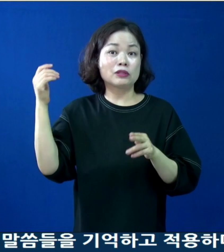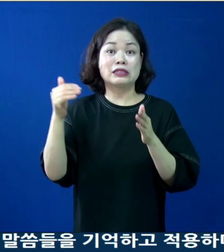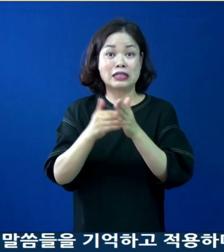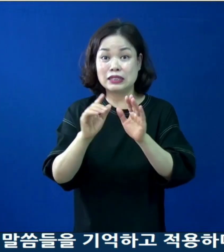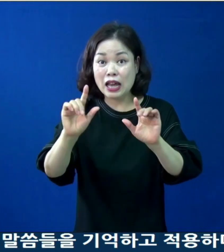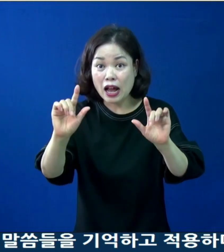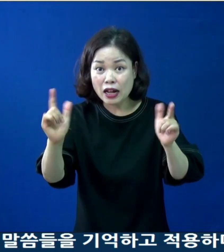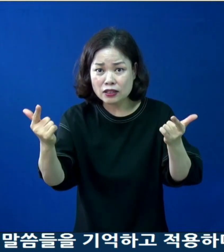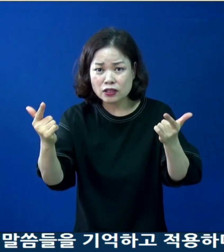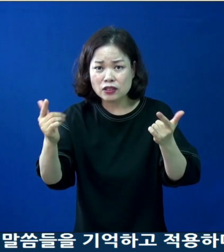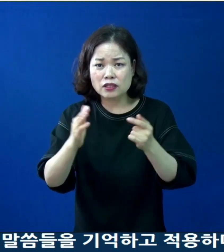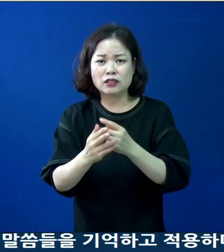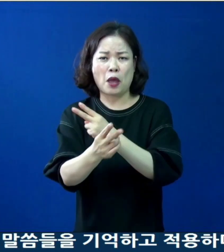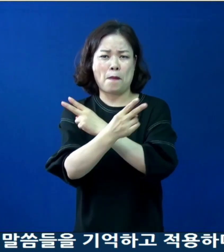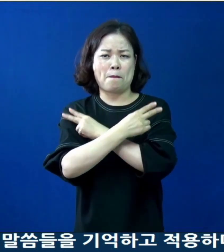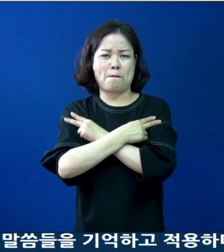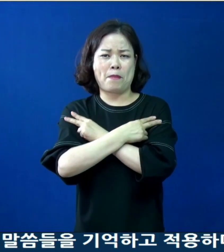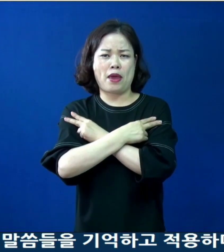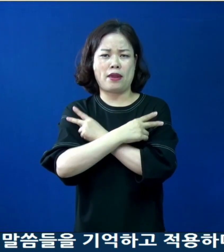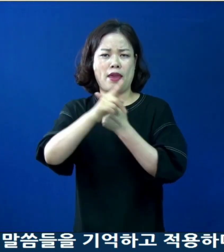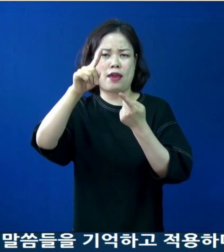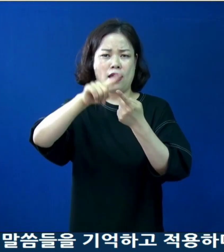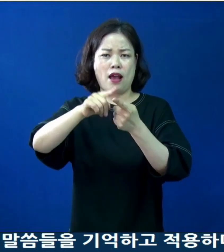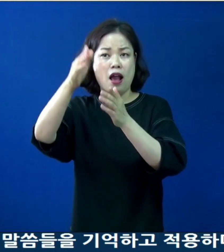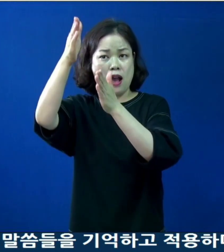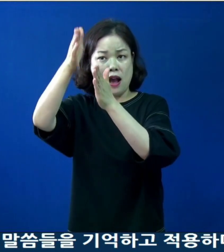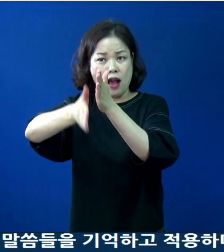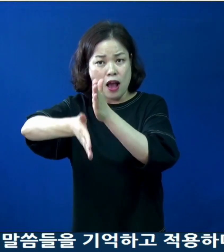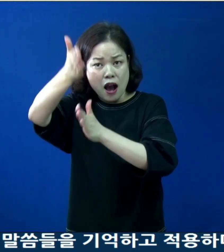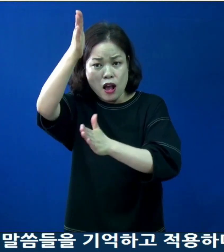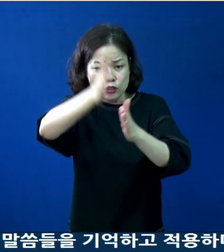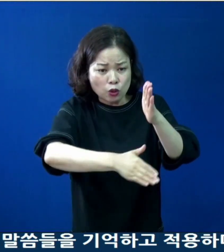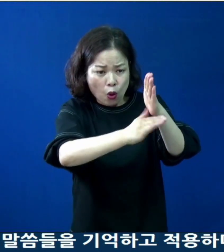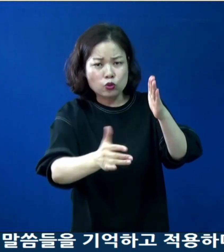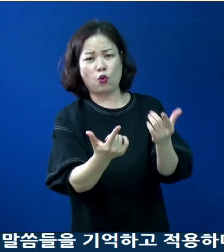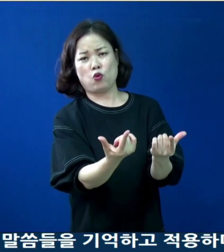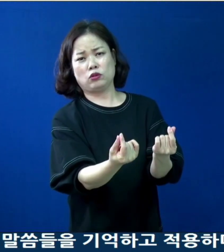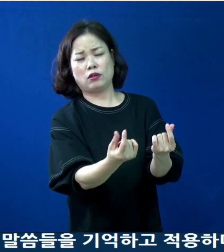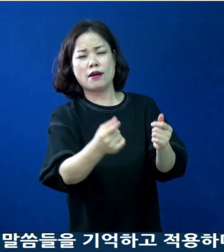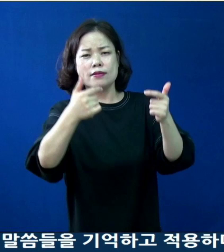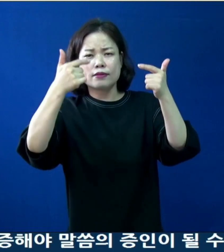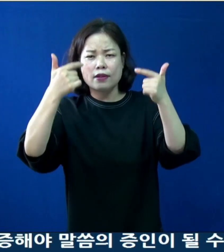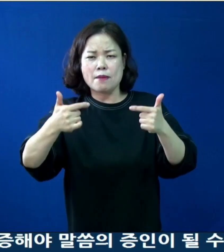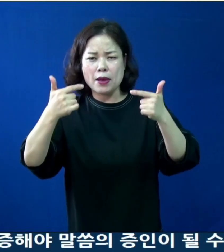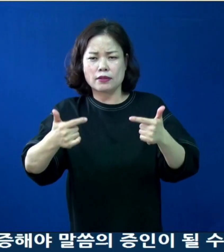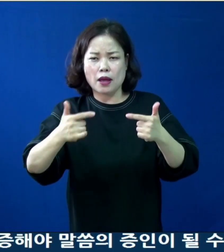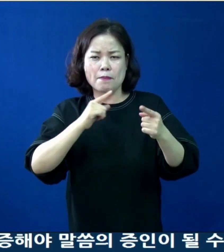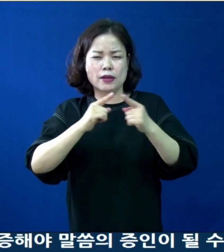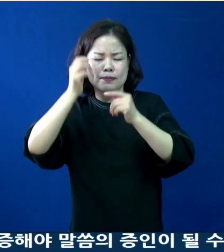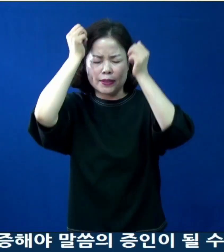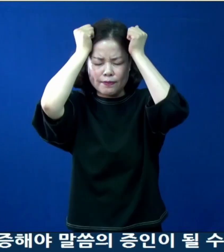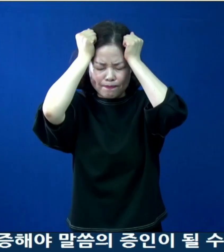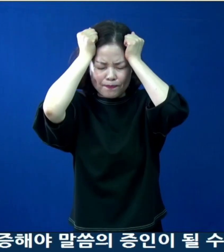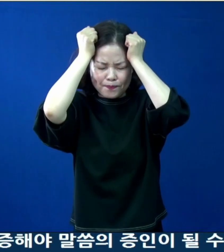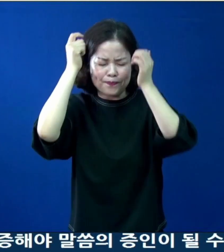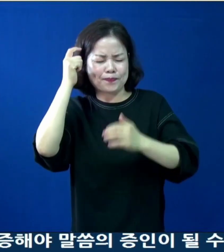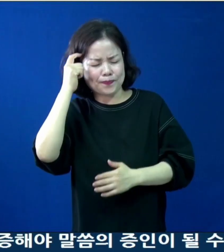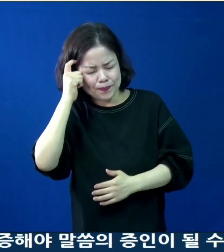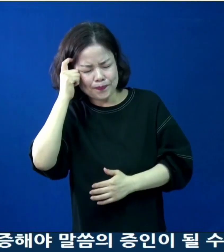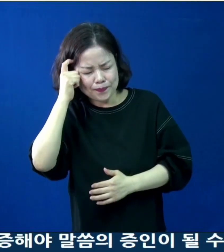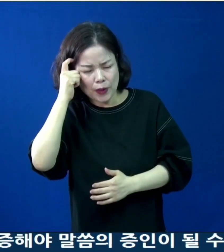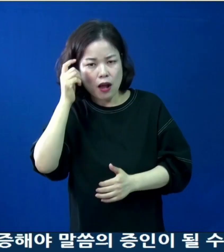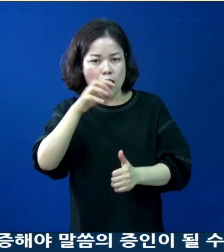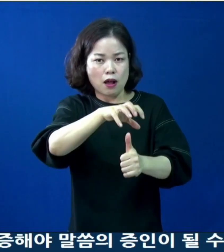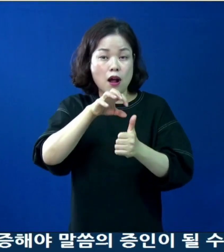아니라 베레아 성도들이 한 것처럼 성경을 날마다 상고한다. 기억하고